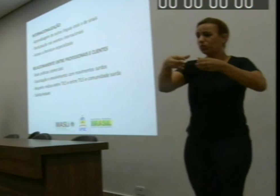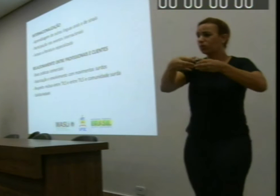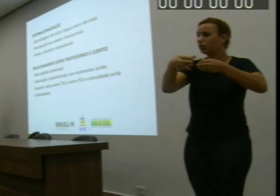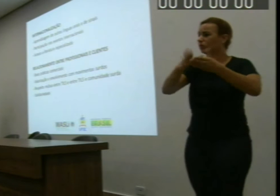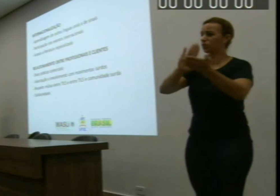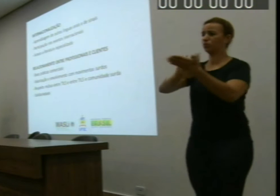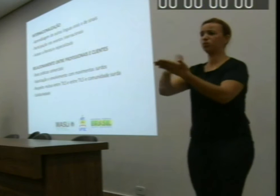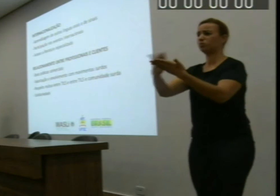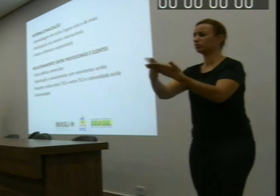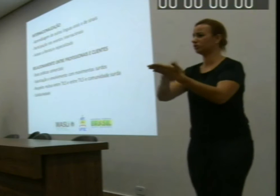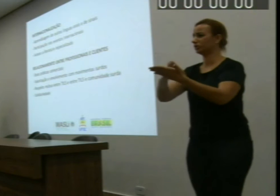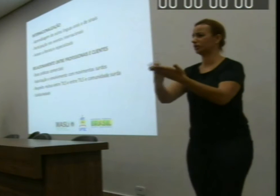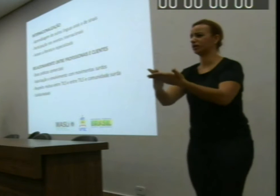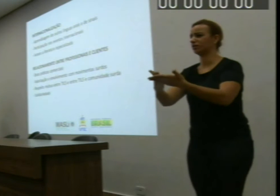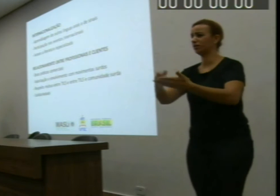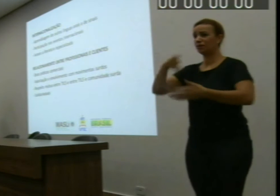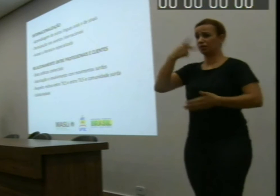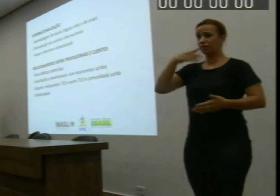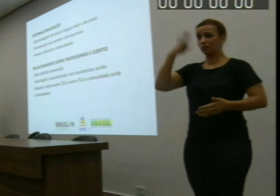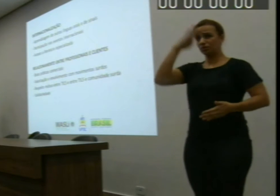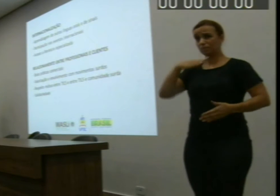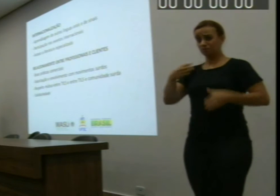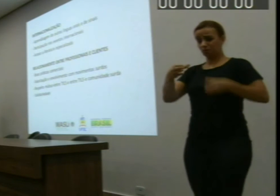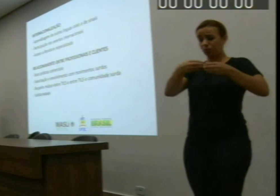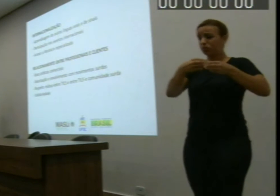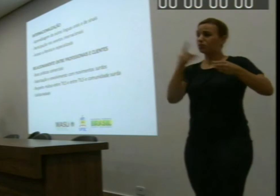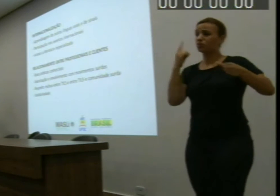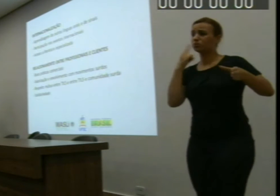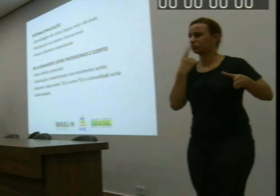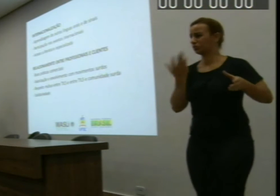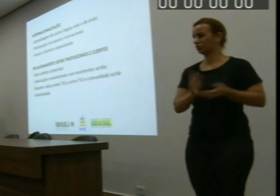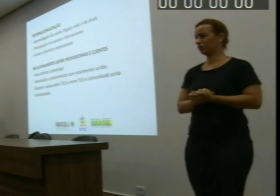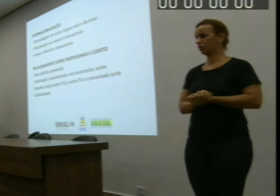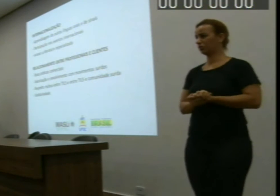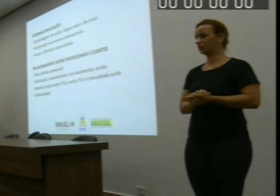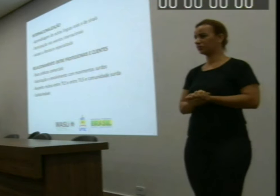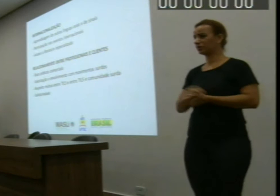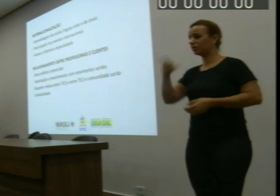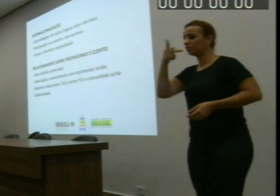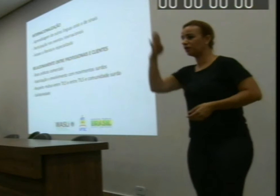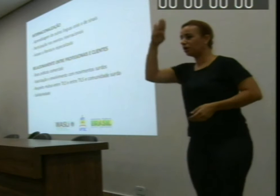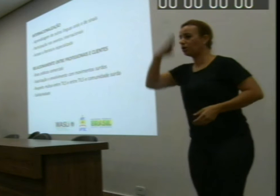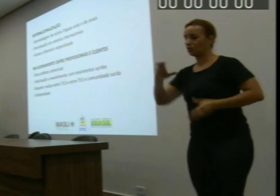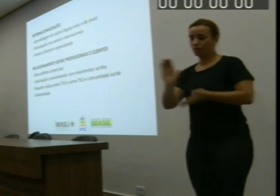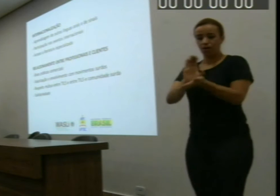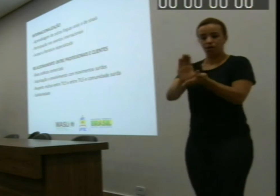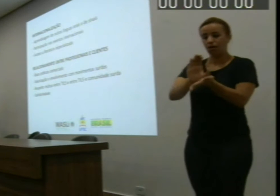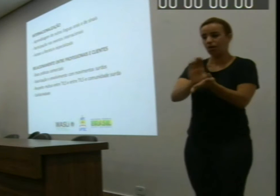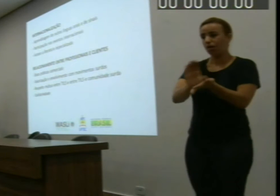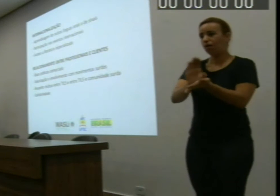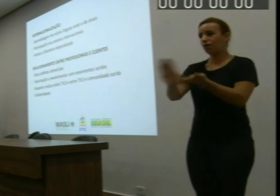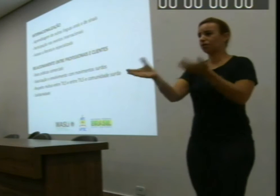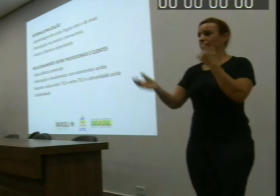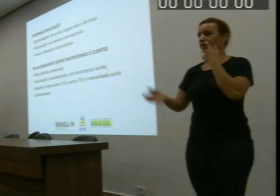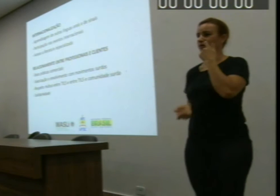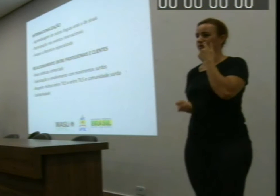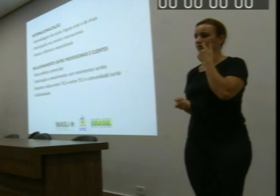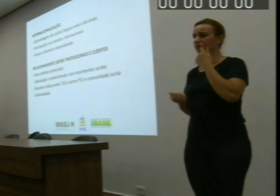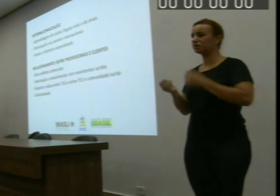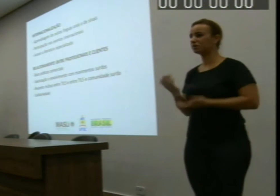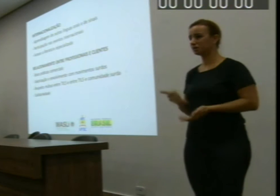publicização trabalhando no evento paraa organização do evento Porque você acha que o seu grupo é melhor do que aquele que tá atuando